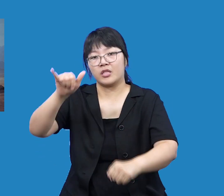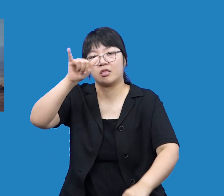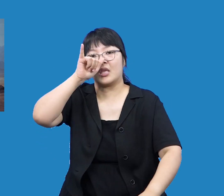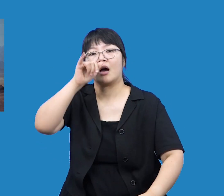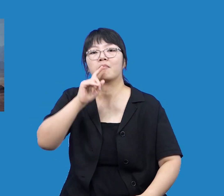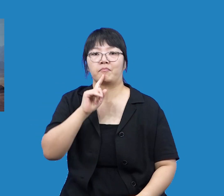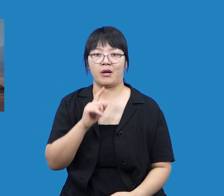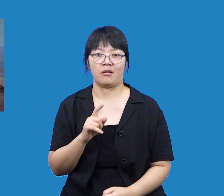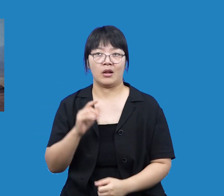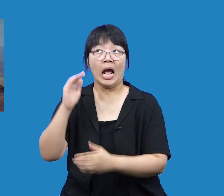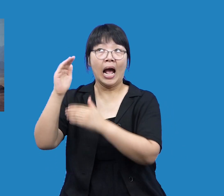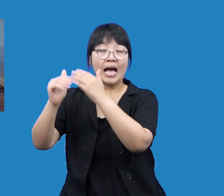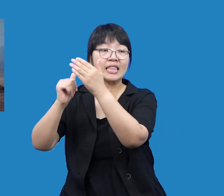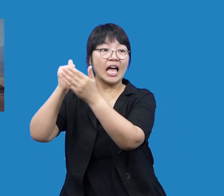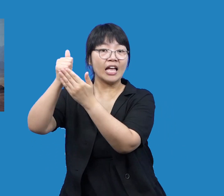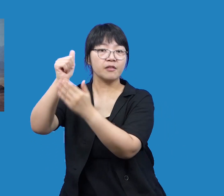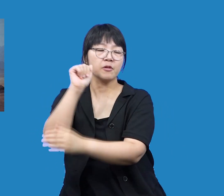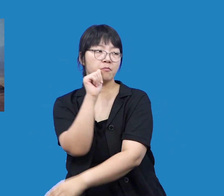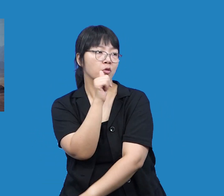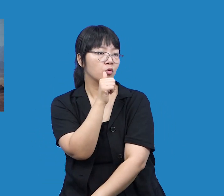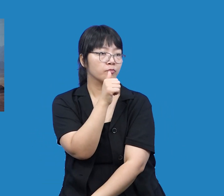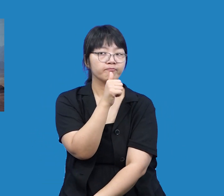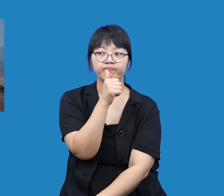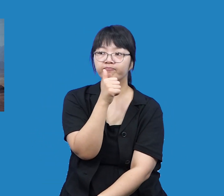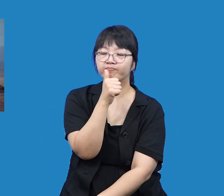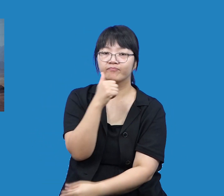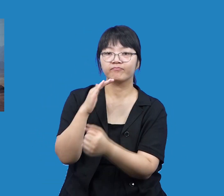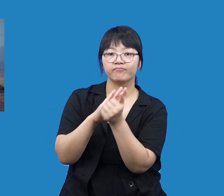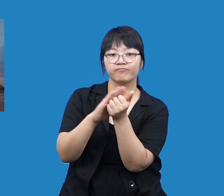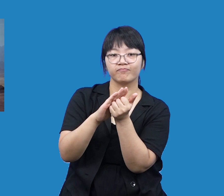하나님이 변호해 주셨어요. 하나님이 직접 변호하신 것입니다.